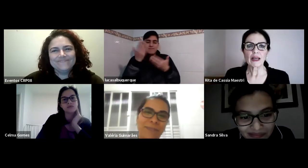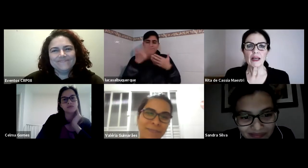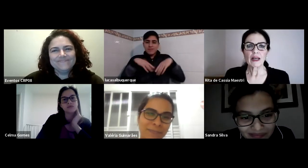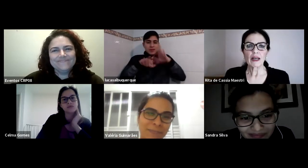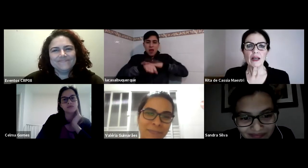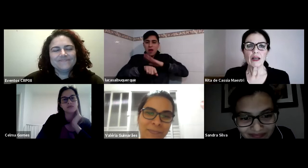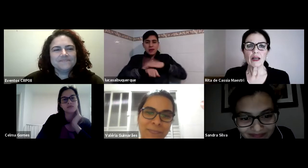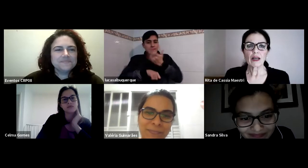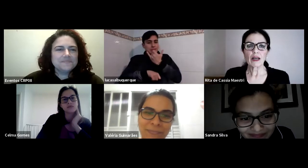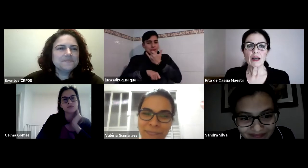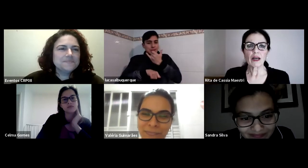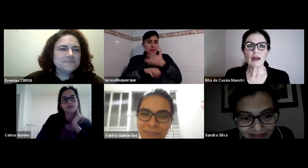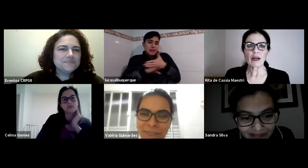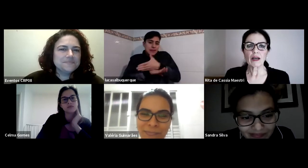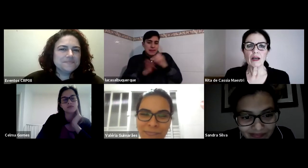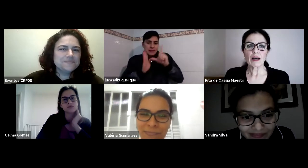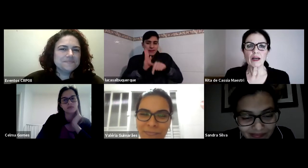horário.